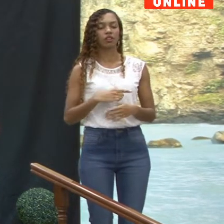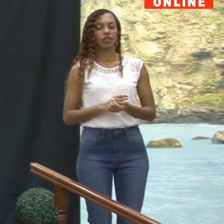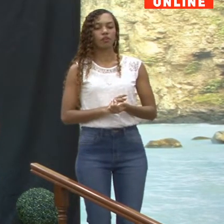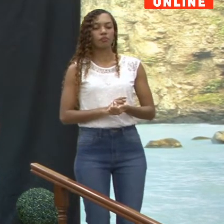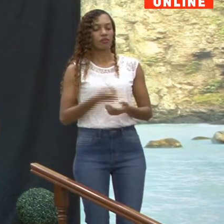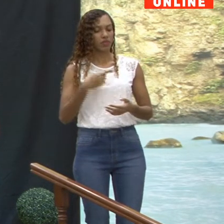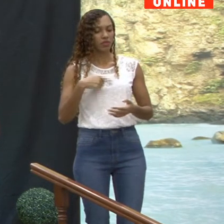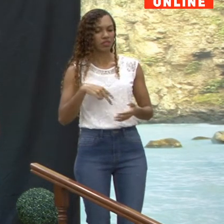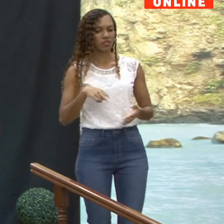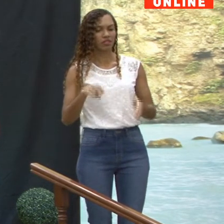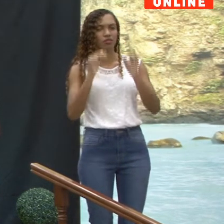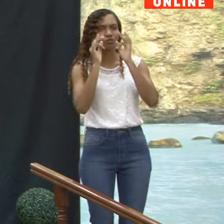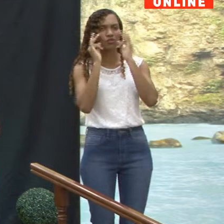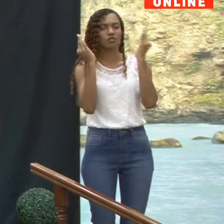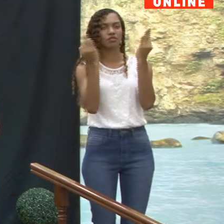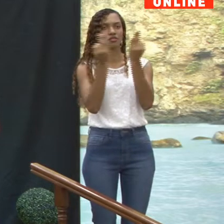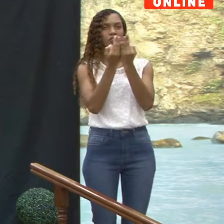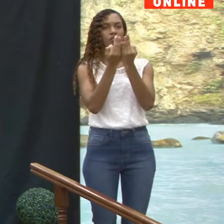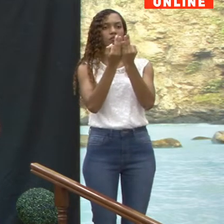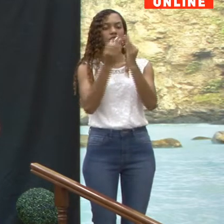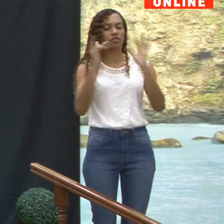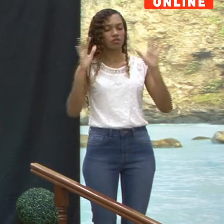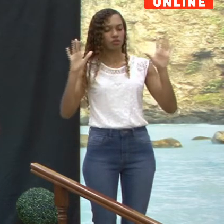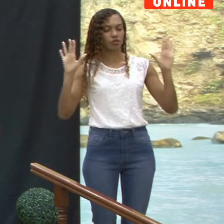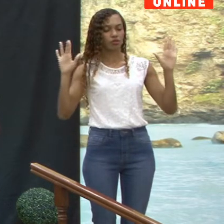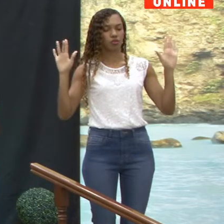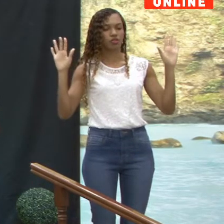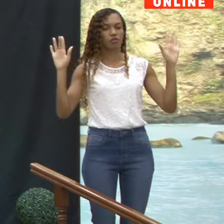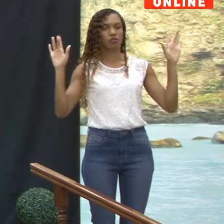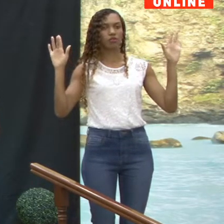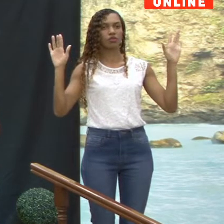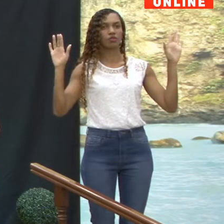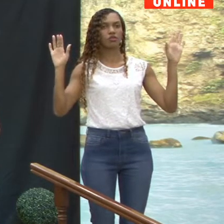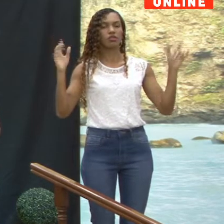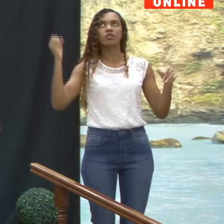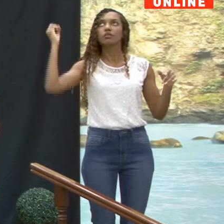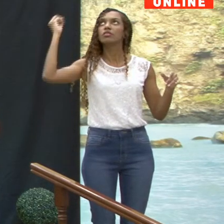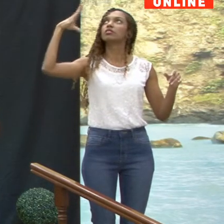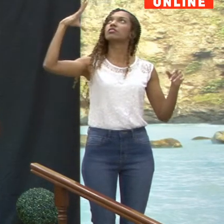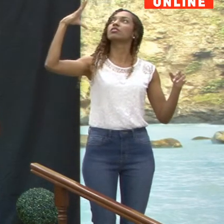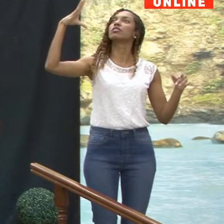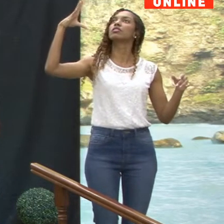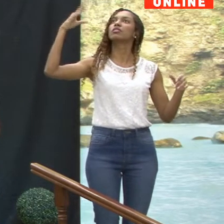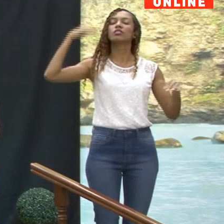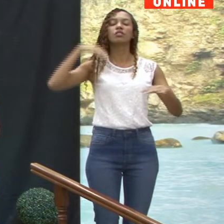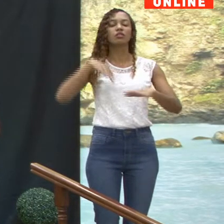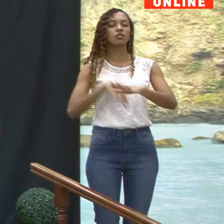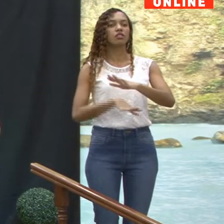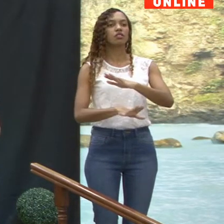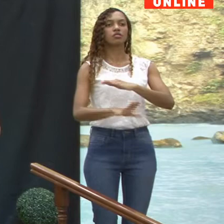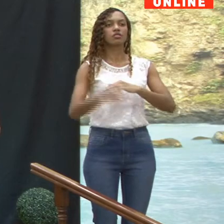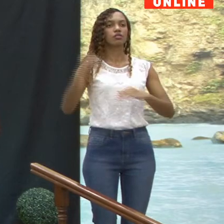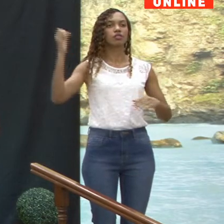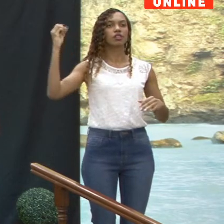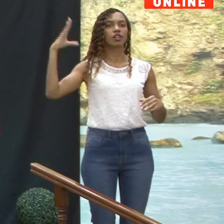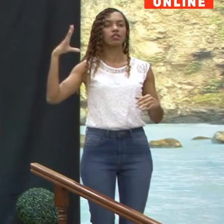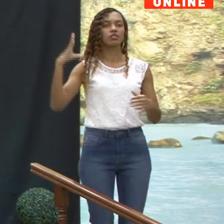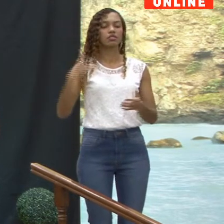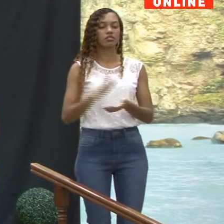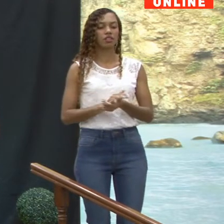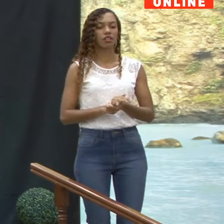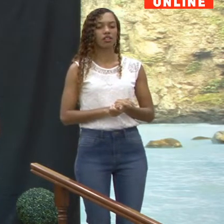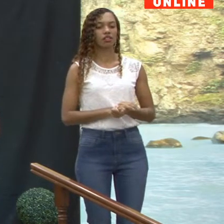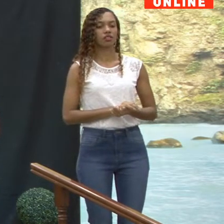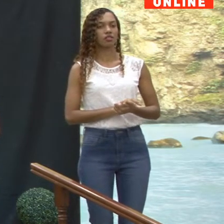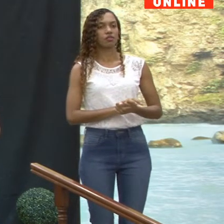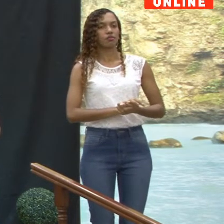entregamos nossas famílias em Tuas mãos. Aqueles que já estão debaixo da Tua graça, ó Deus, que possam permanecer, Senhor. Que não possam olhar